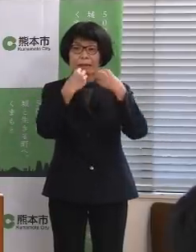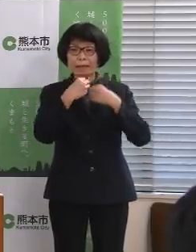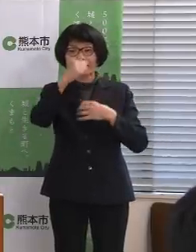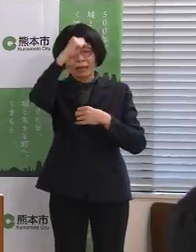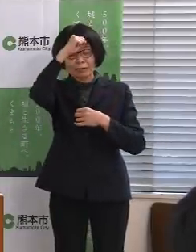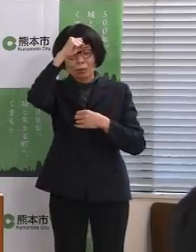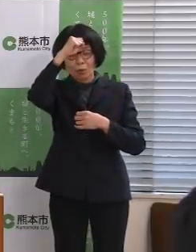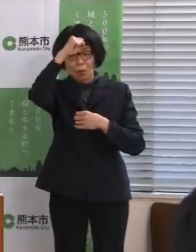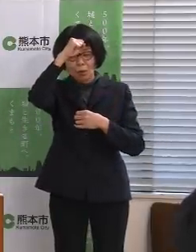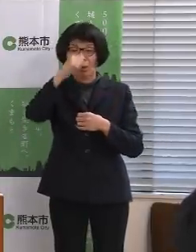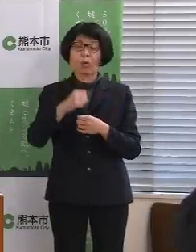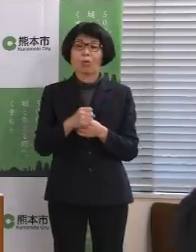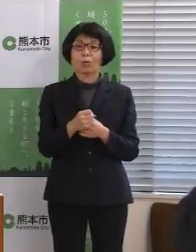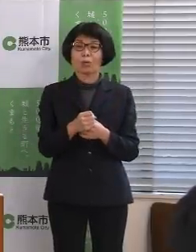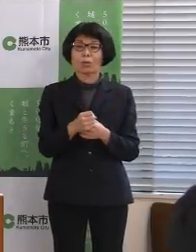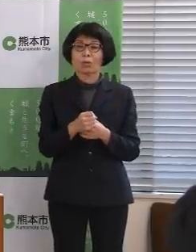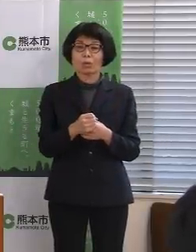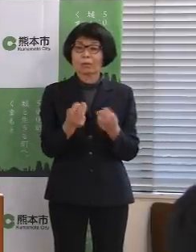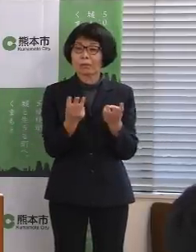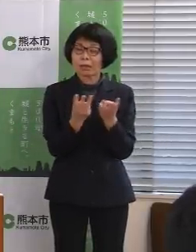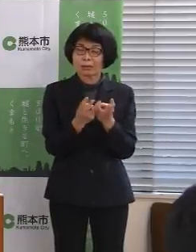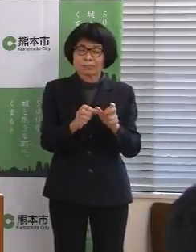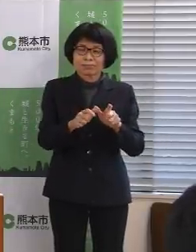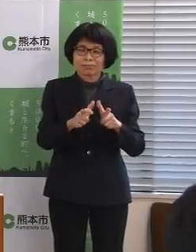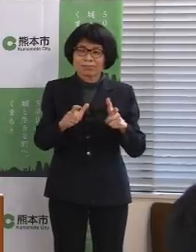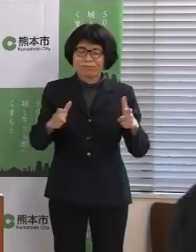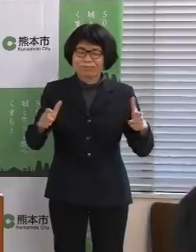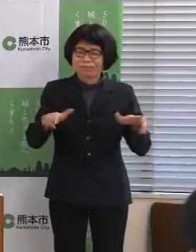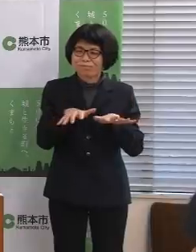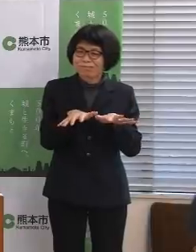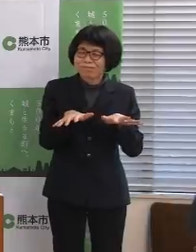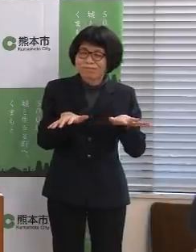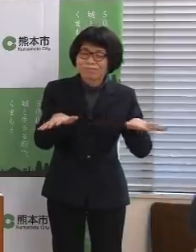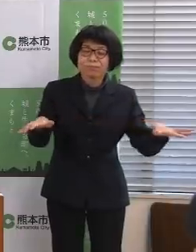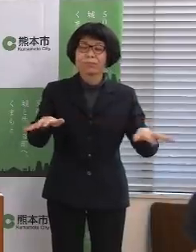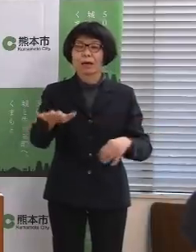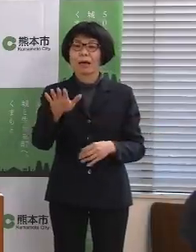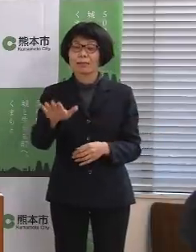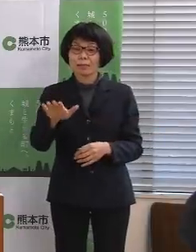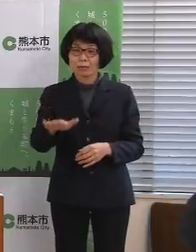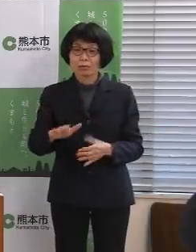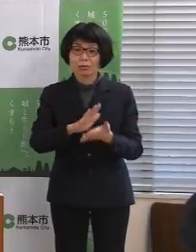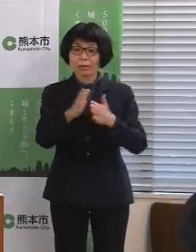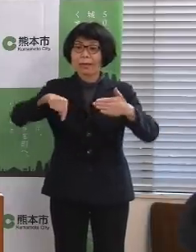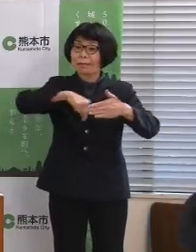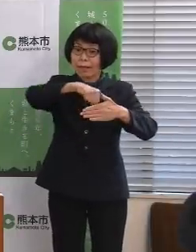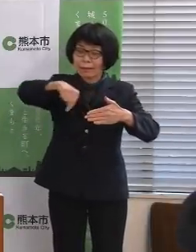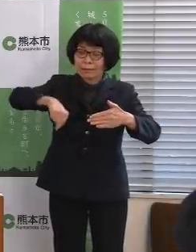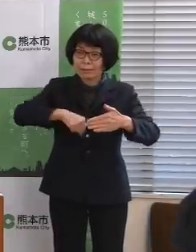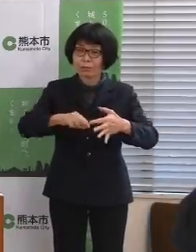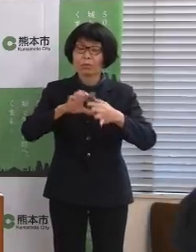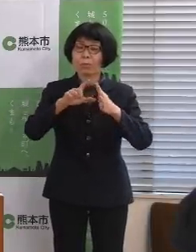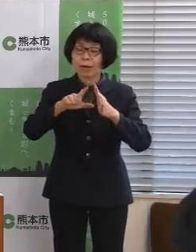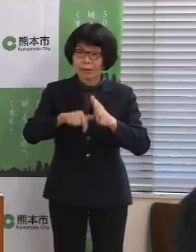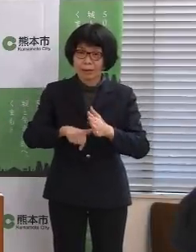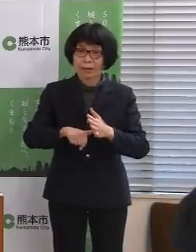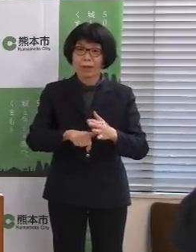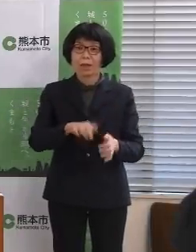の感染者の増加が続いておりますが、県内では現時点